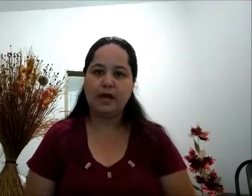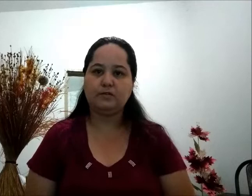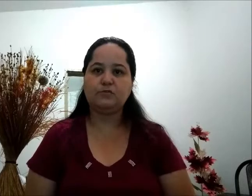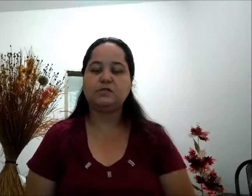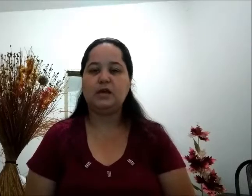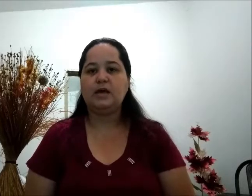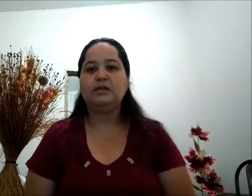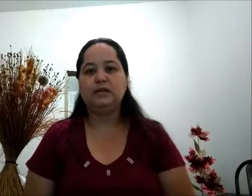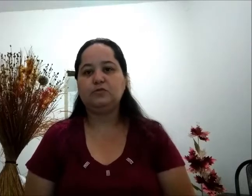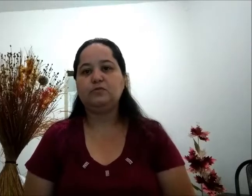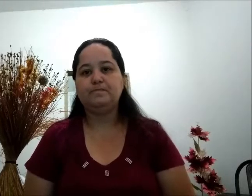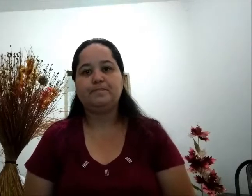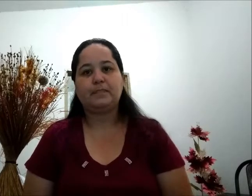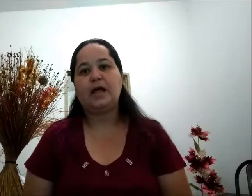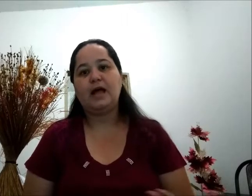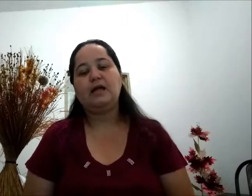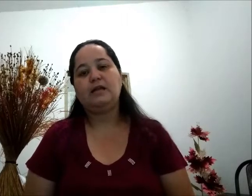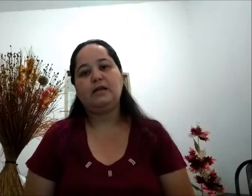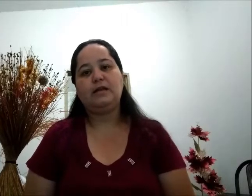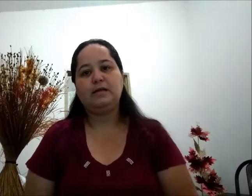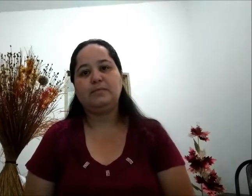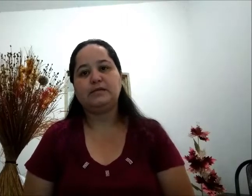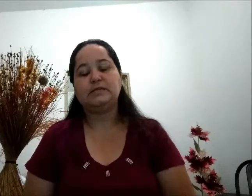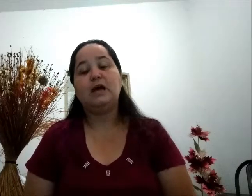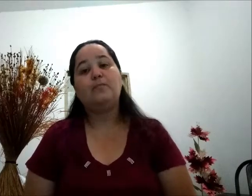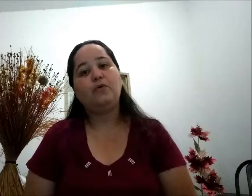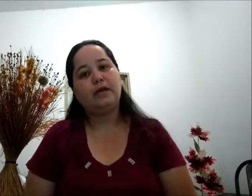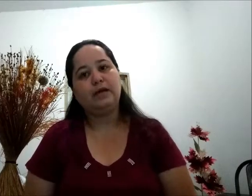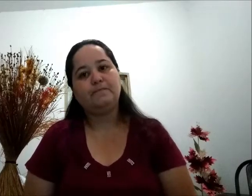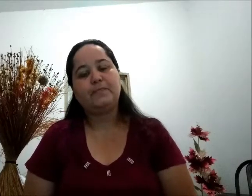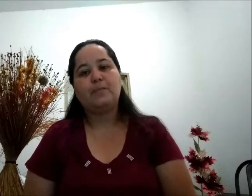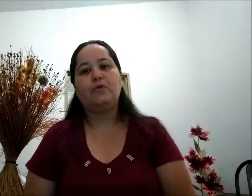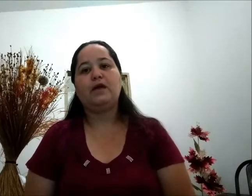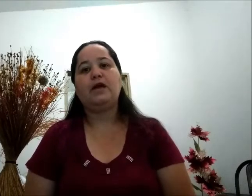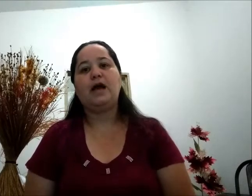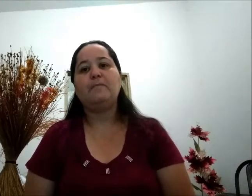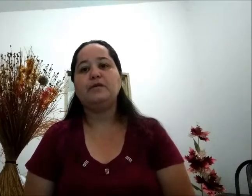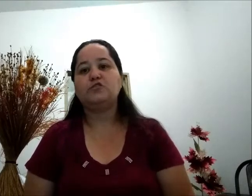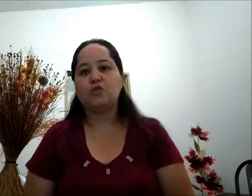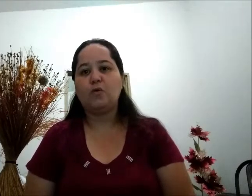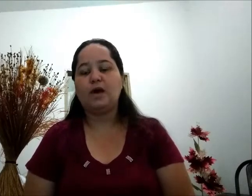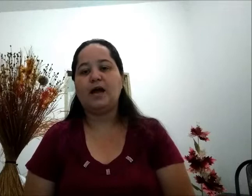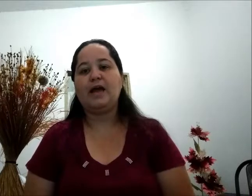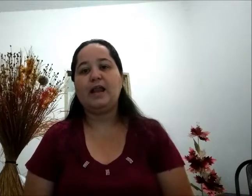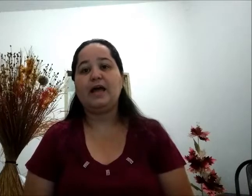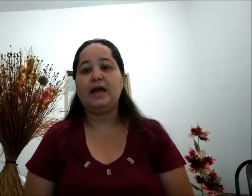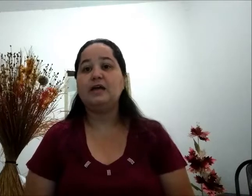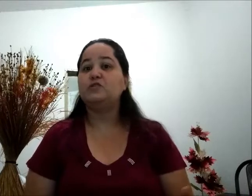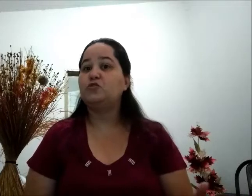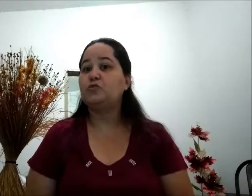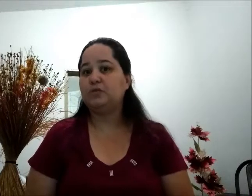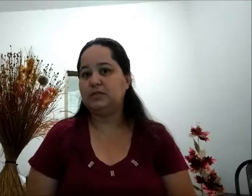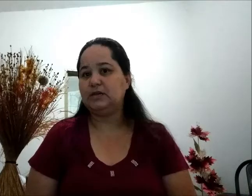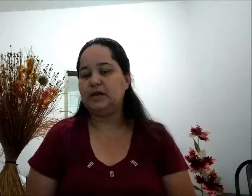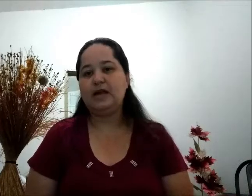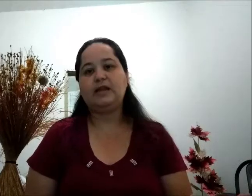corretos dentro da Libras. Por quê? Porque a pessoa, ela é surda, ela não